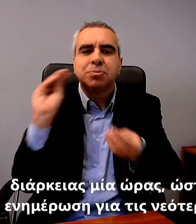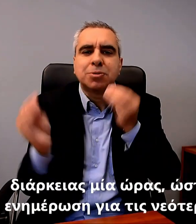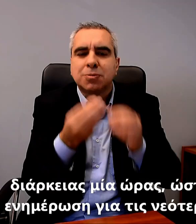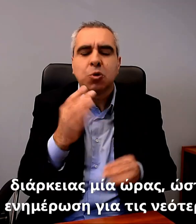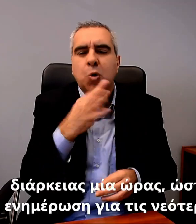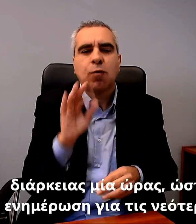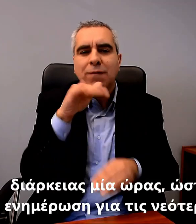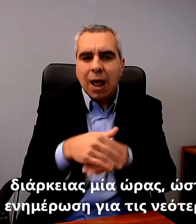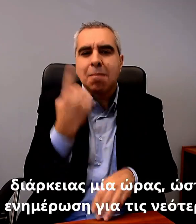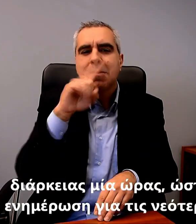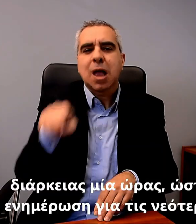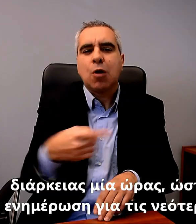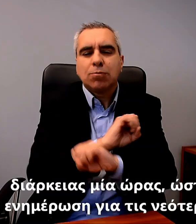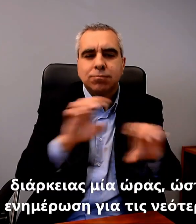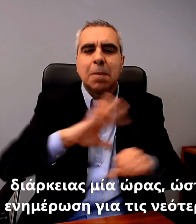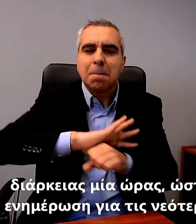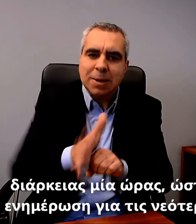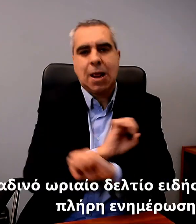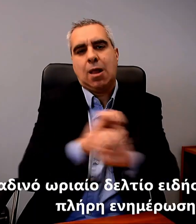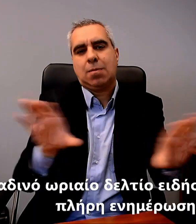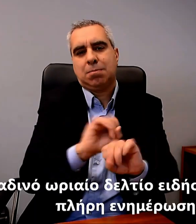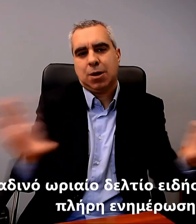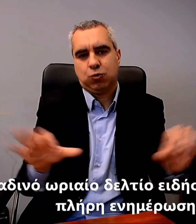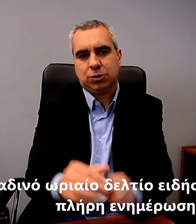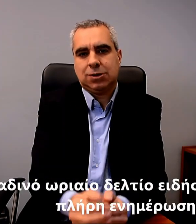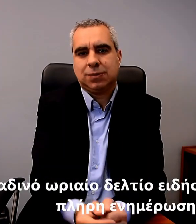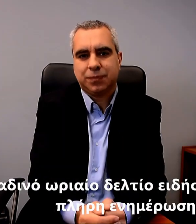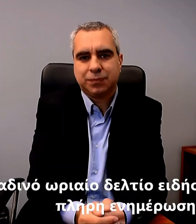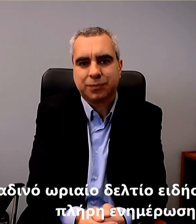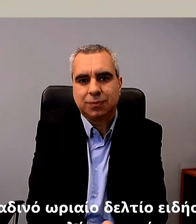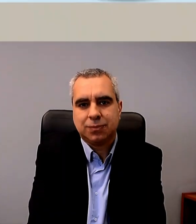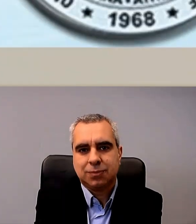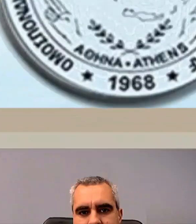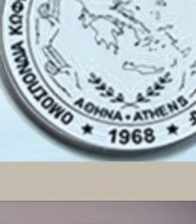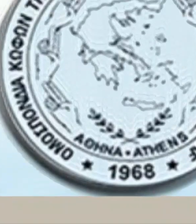ώστε να έχουμε ενημέρωση για τις νεότερες εξελίξεις. Το βραδινό ωραίο βελτίο ειδήσεων αποτελεί πλήρη ενημέρωση.